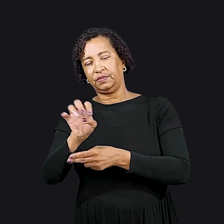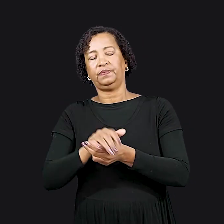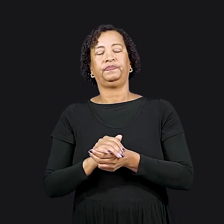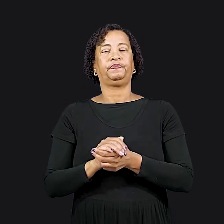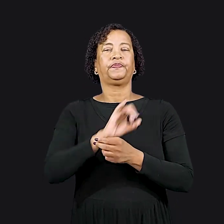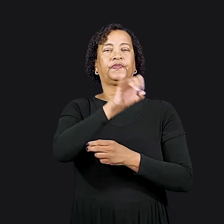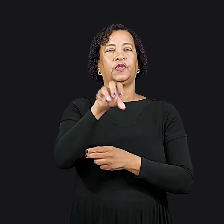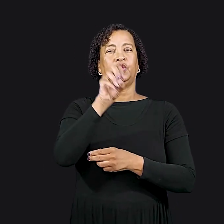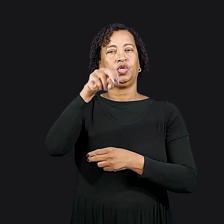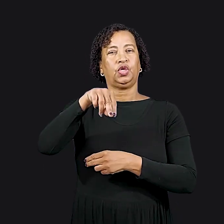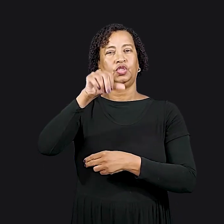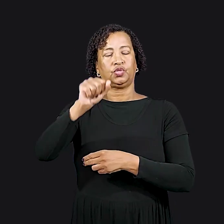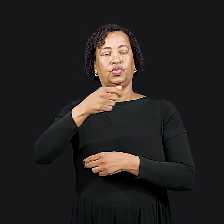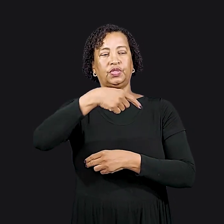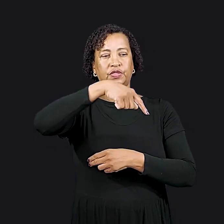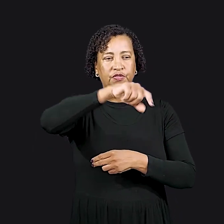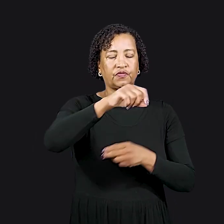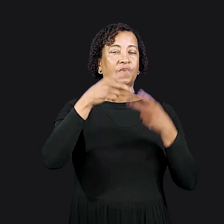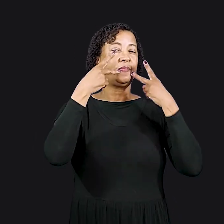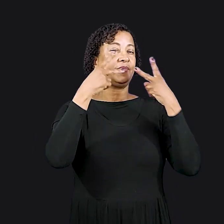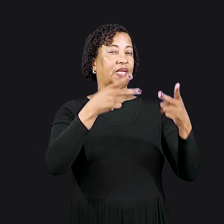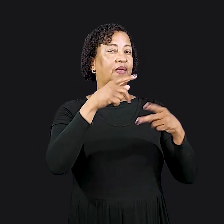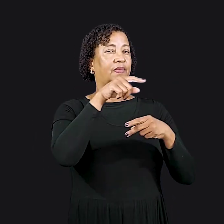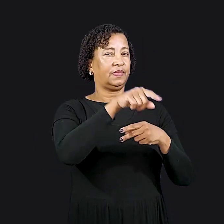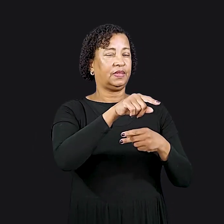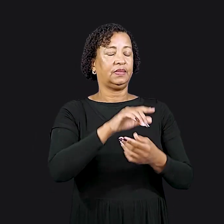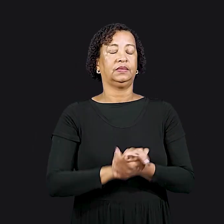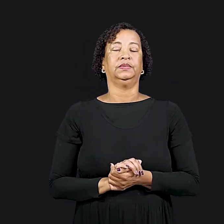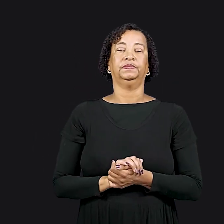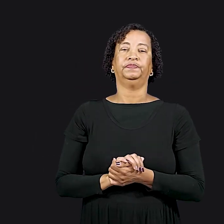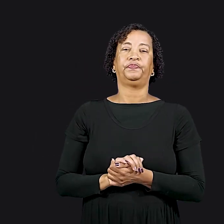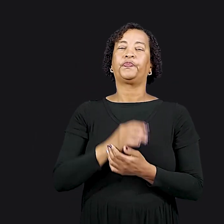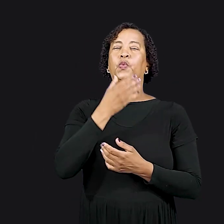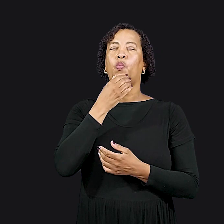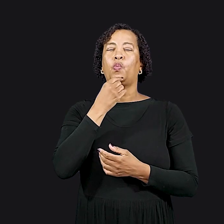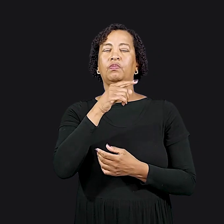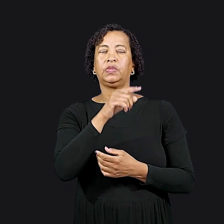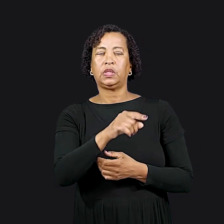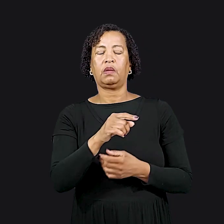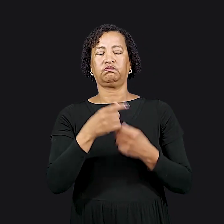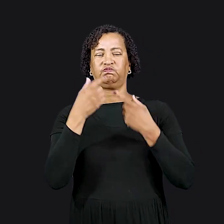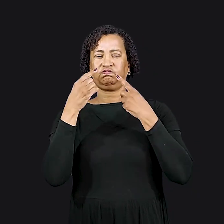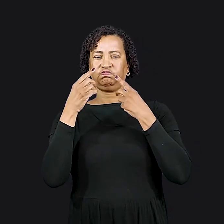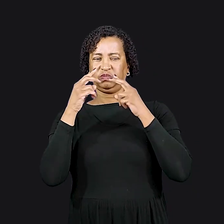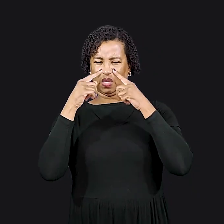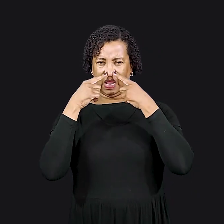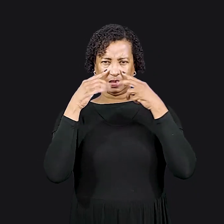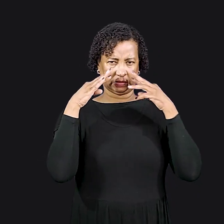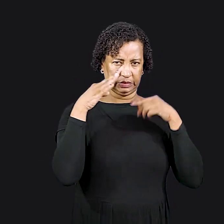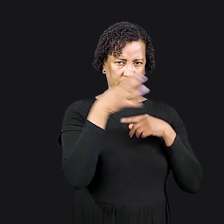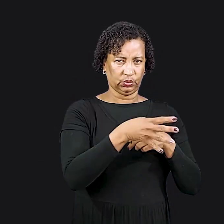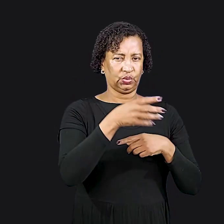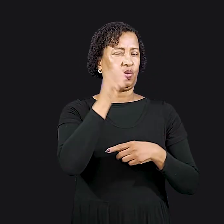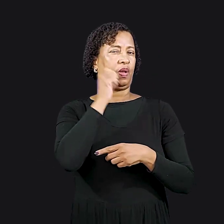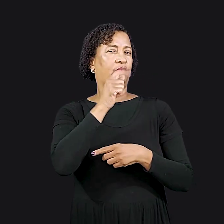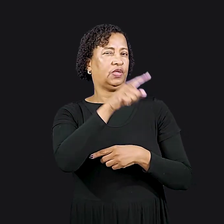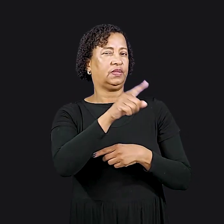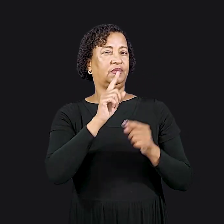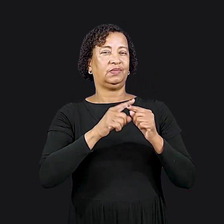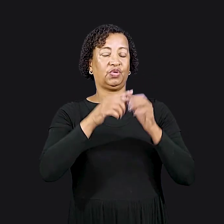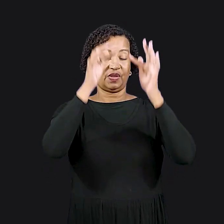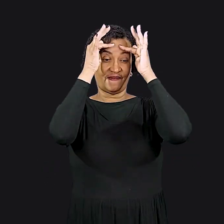para eles. Oséias amou sua mulher Gomer, mesmo ela sendo infiel. Portanto, a ideia de amar quem